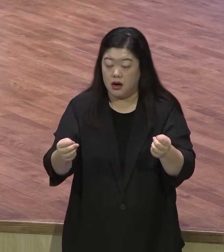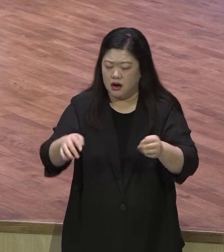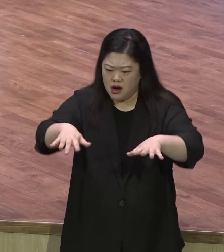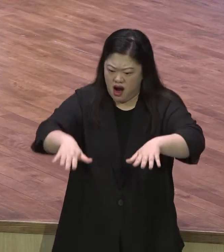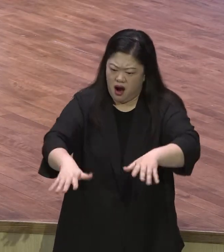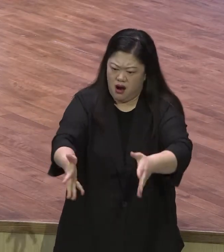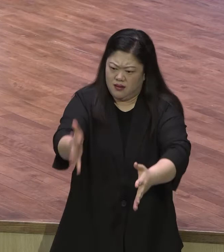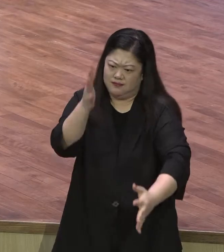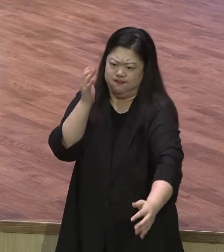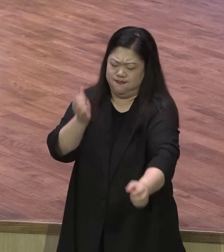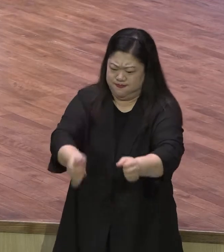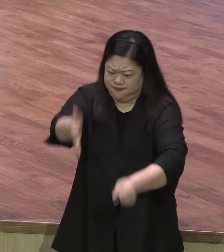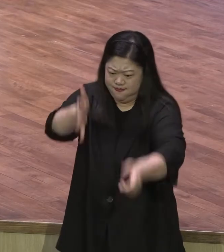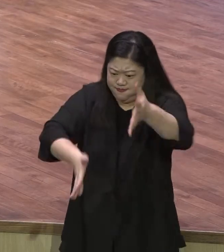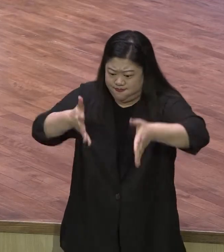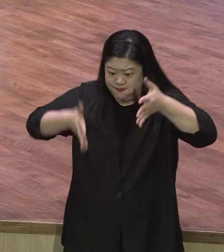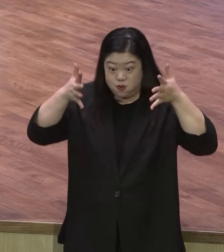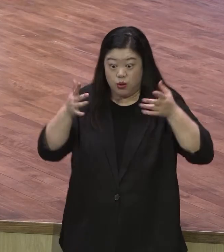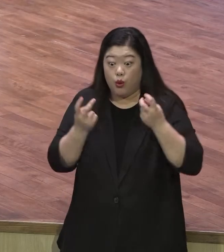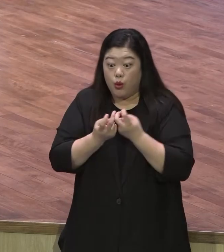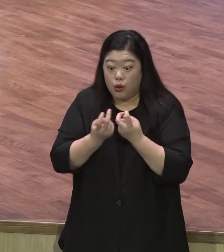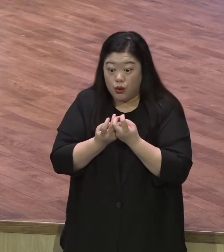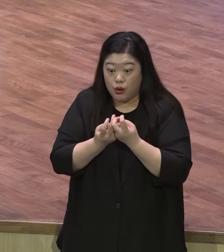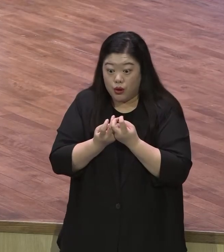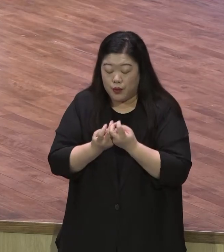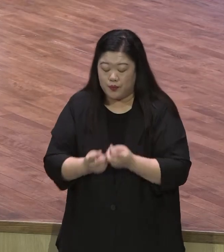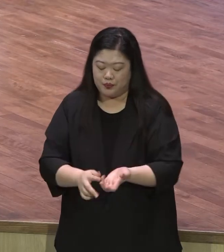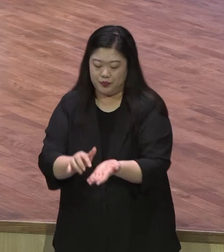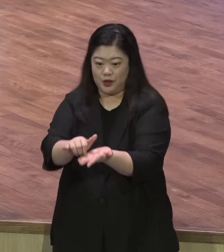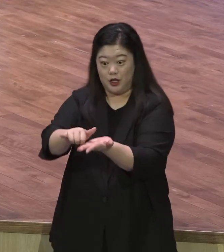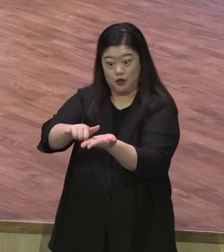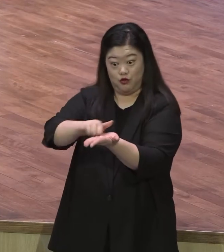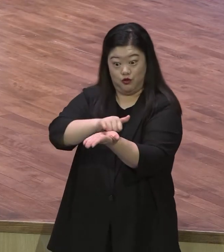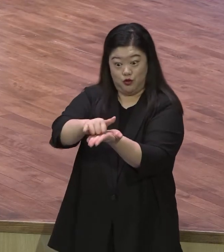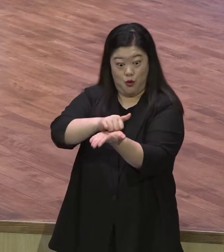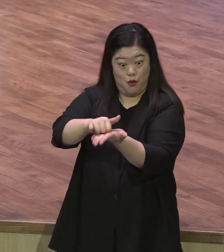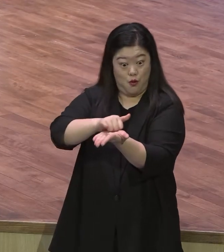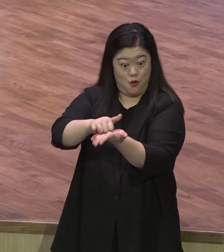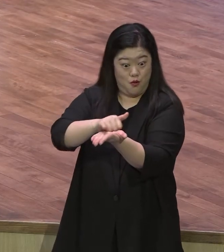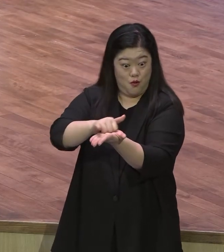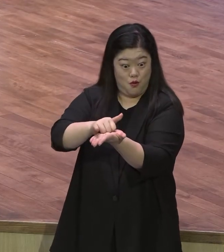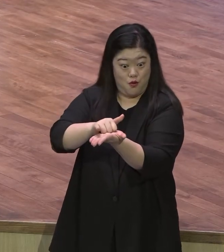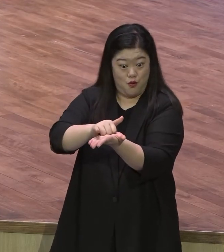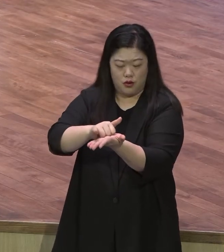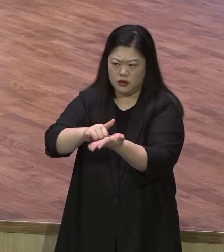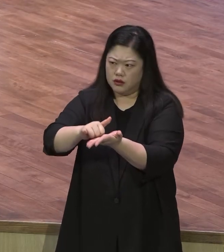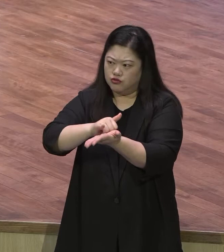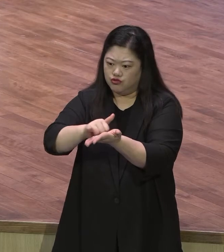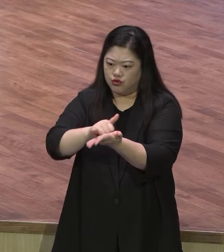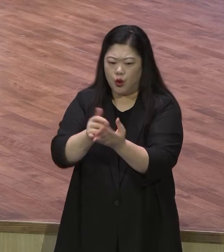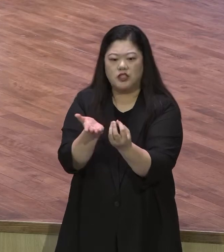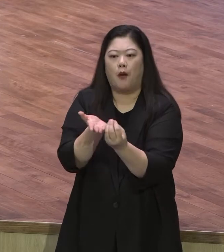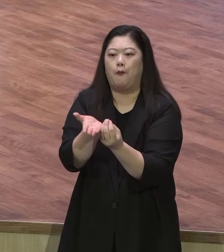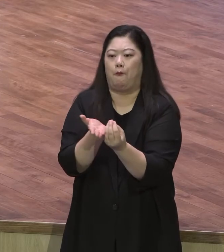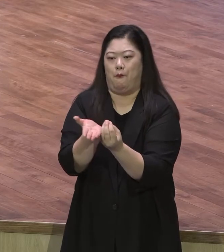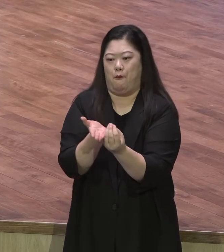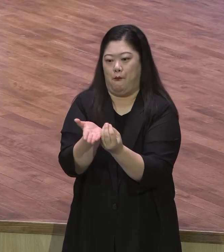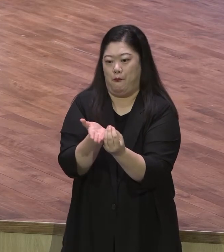설 설 수 수 있느냐. 있느냐. 메나탄 메나탄 고청 고청 빌딩 빌딩 이 선 이유는요. 그대한